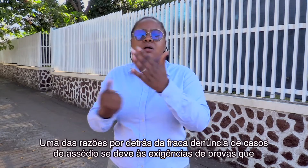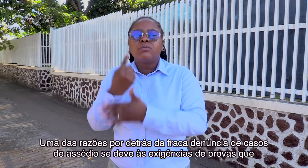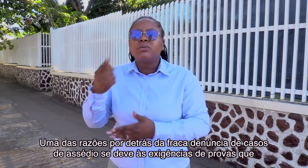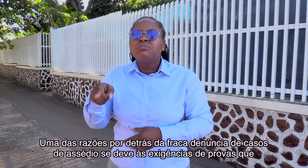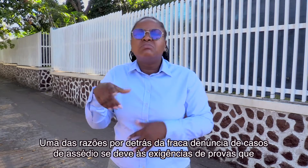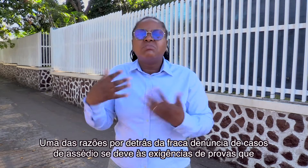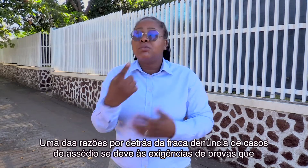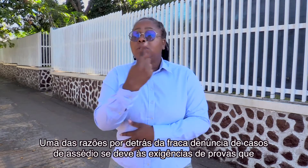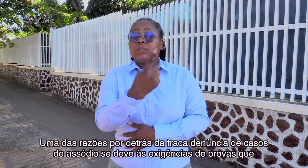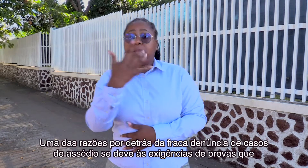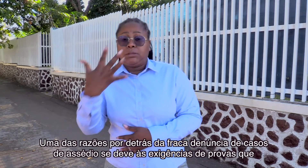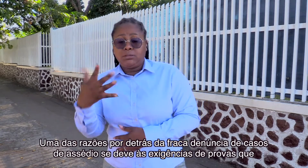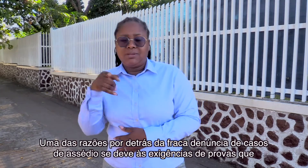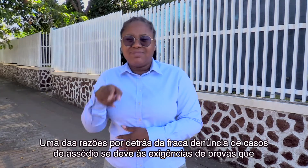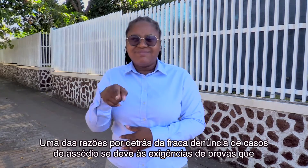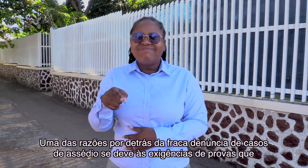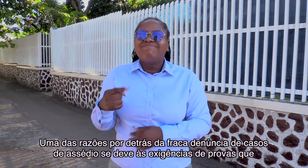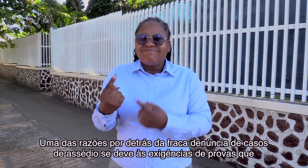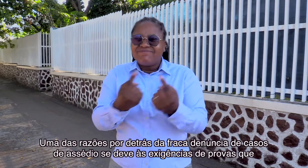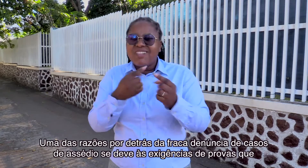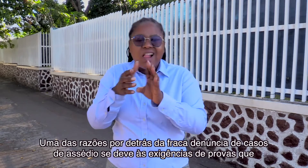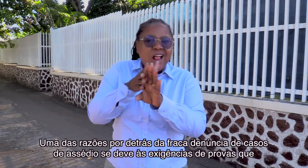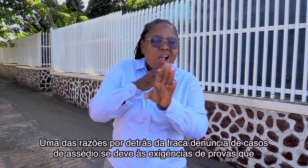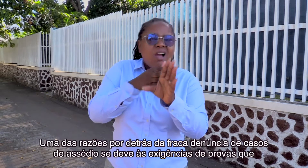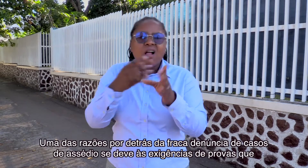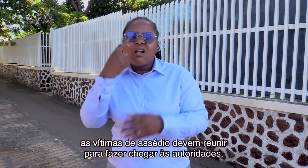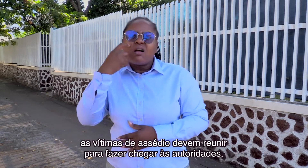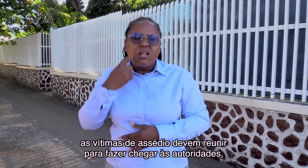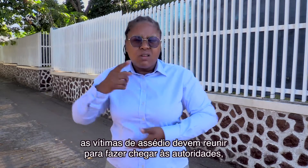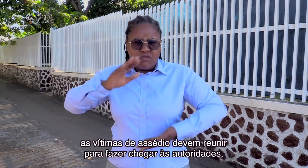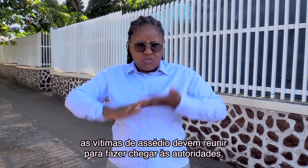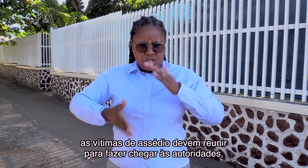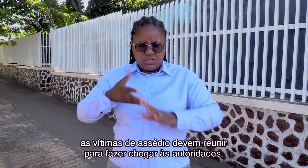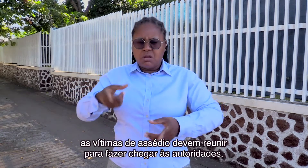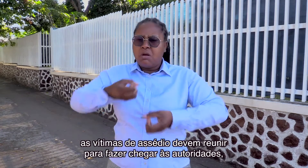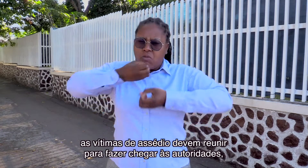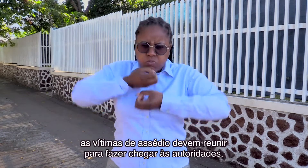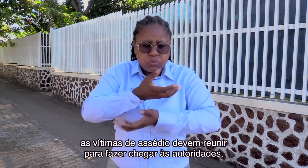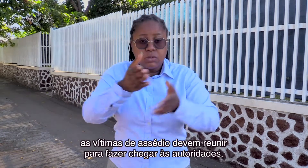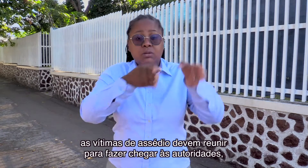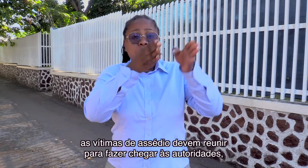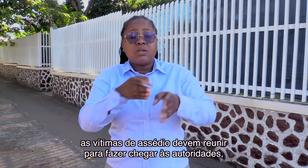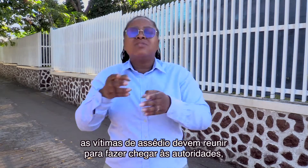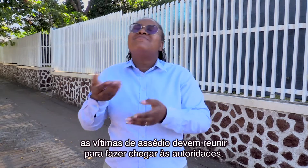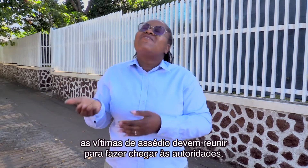de assédio se deve às exigências de provas que as vítimas de assédio devem reunir para fazer chegar